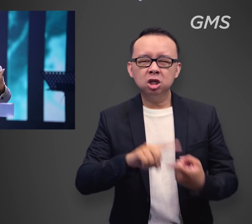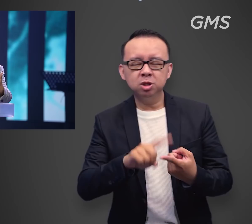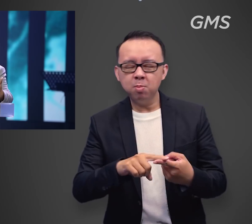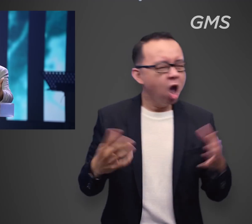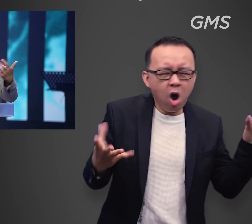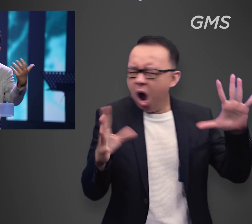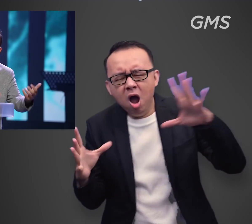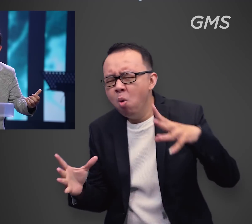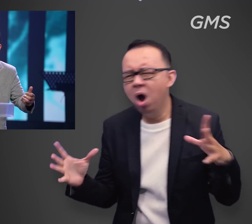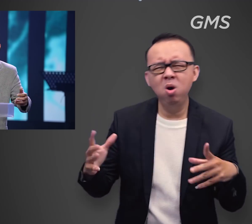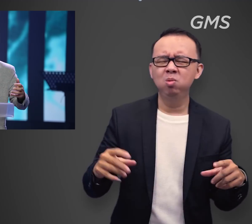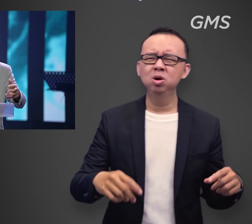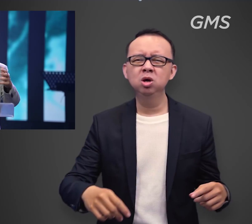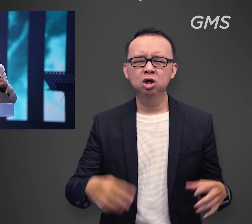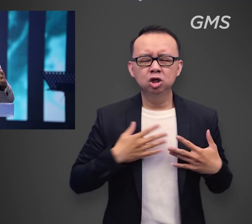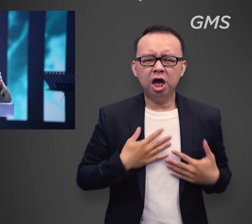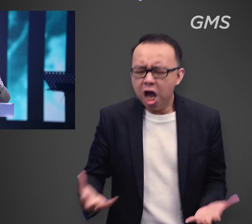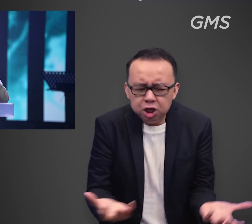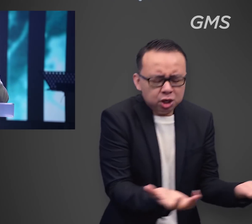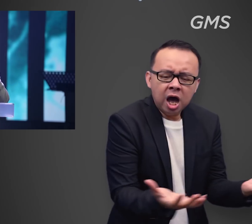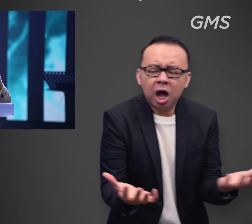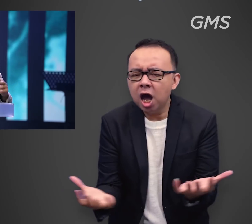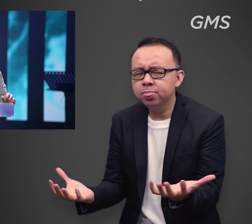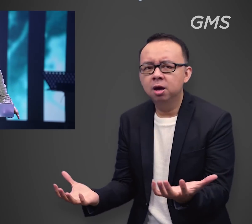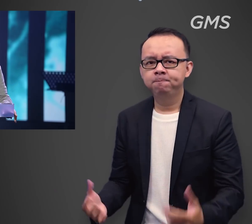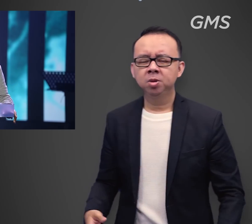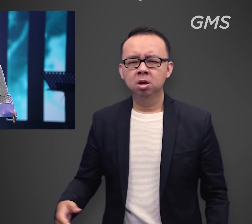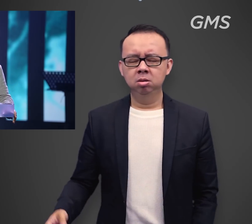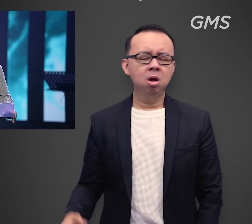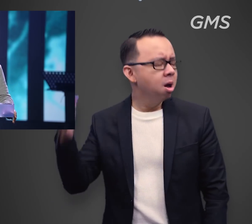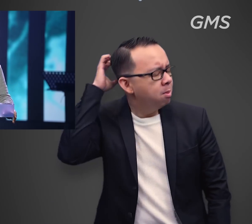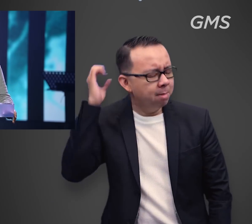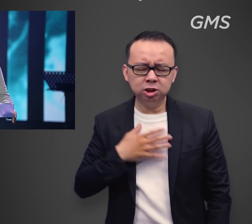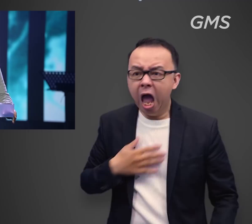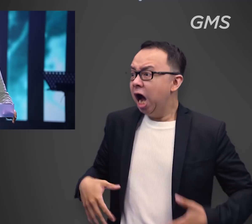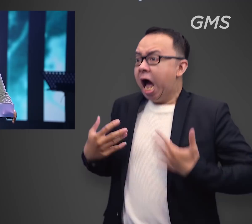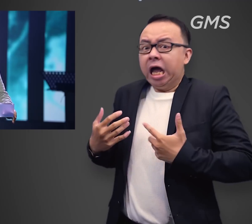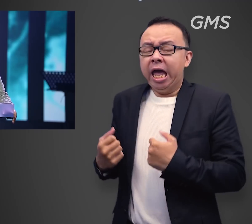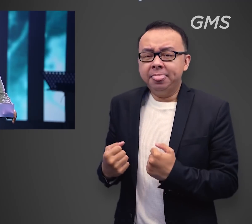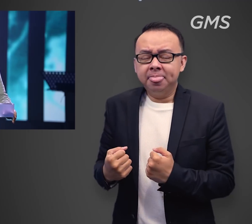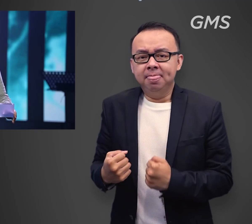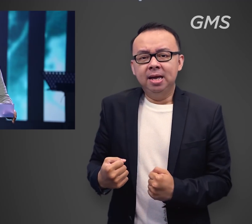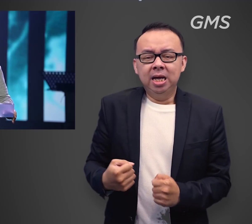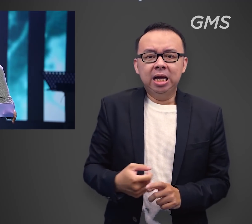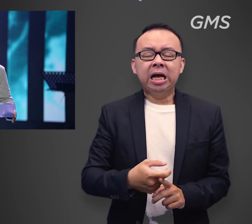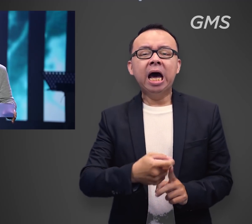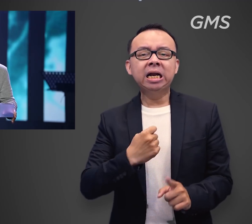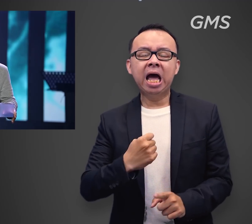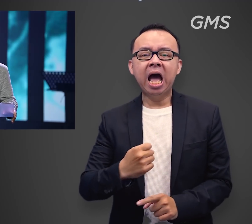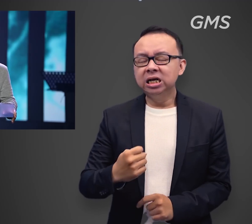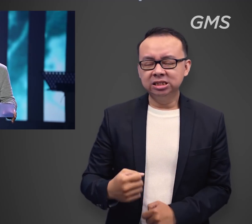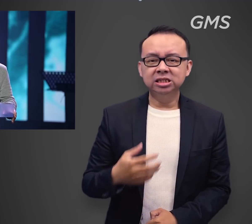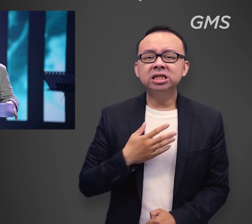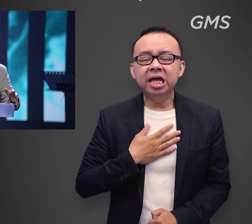karena masih kecil ya, diangkat dan lain sebagainya. Aduh, mama saya sampai kaget dan lain sebagainya karena nggak menyadari anaknya ini ya, memang anaknya yang nakal